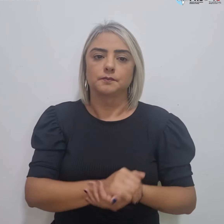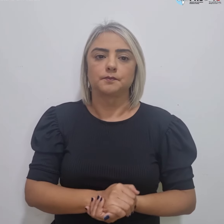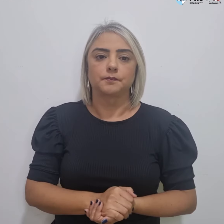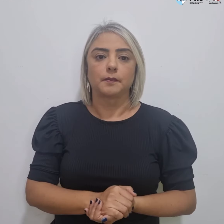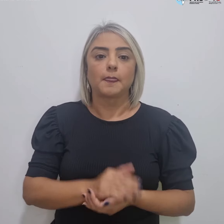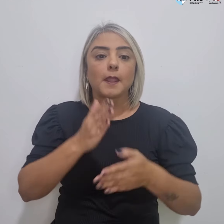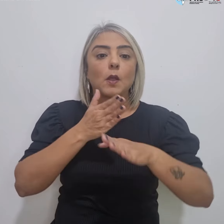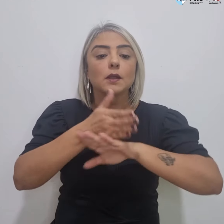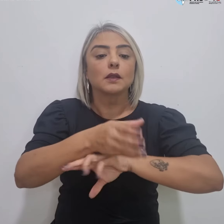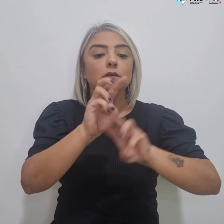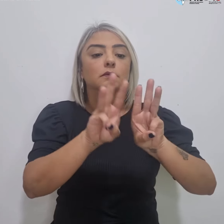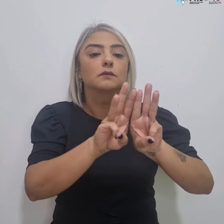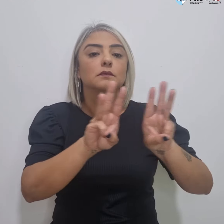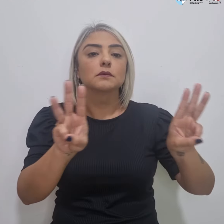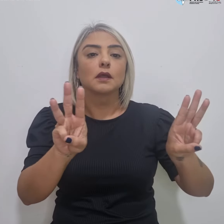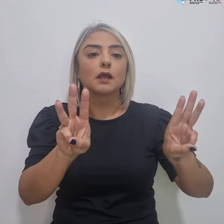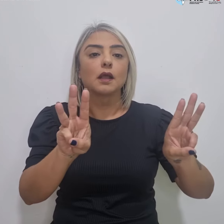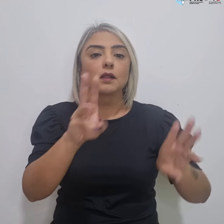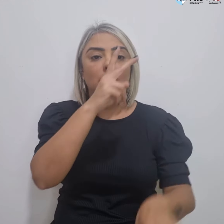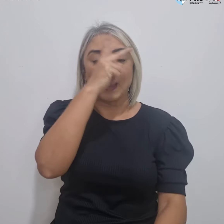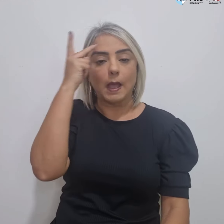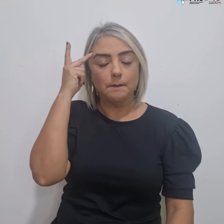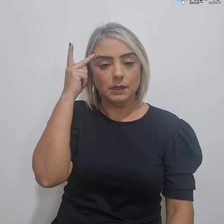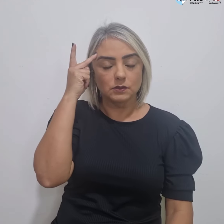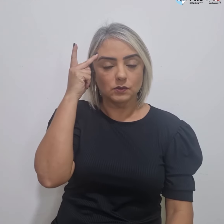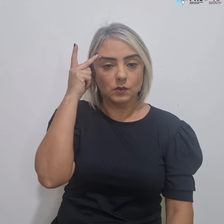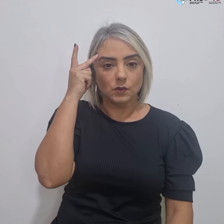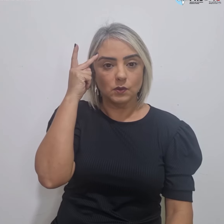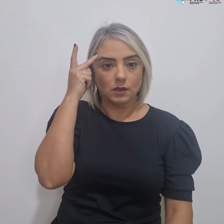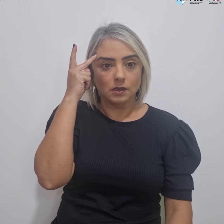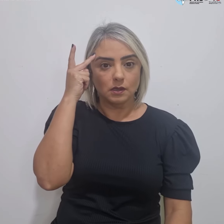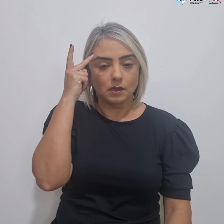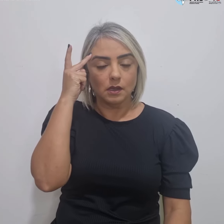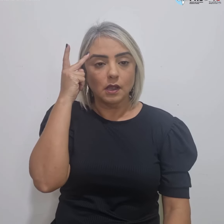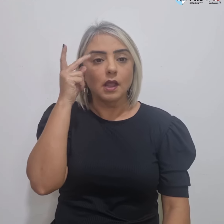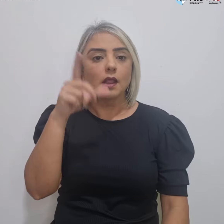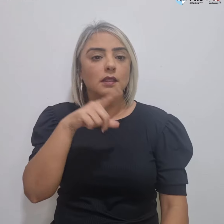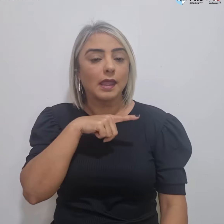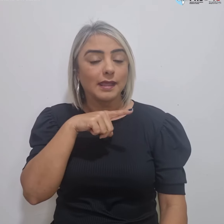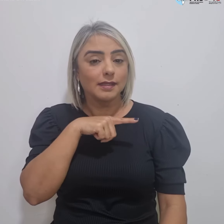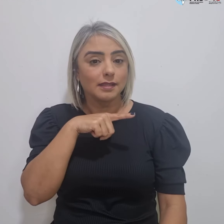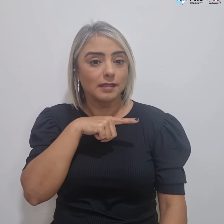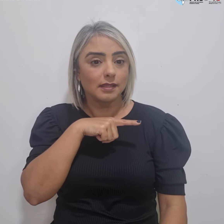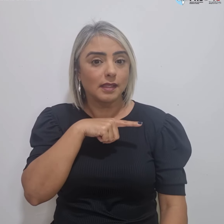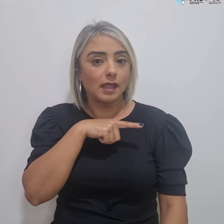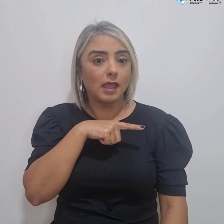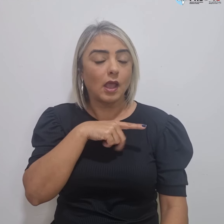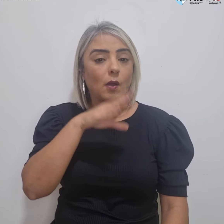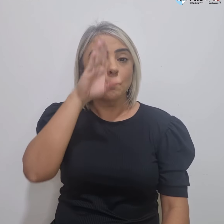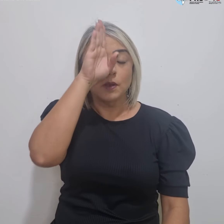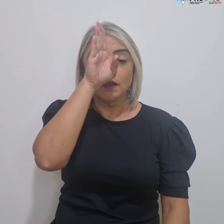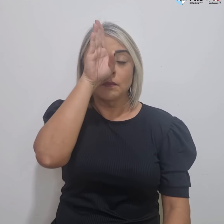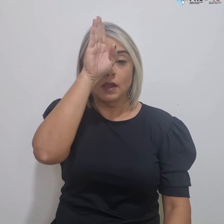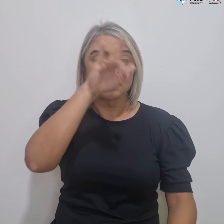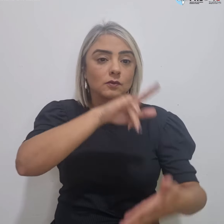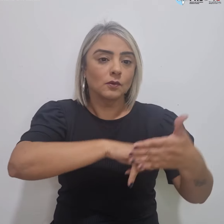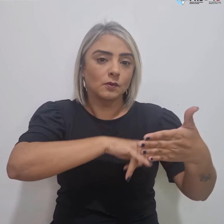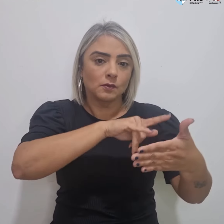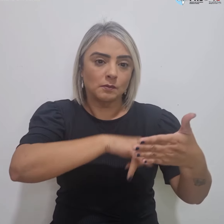entrar no site, o eleitor ou eleitora deve ter em mãos seus principais documentos, como